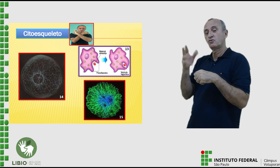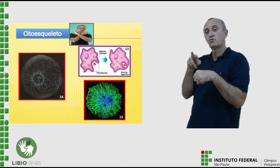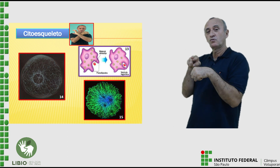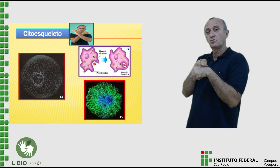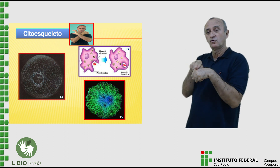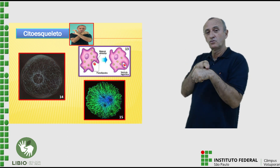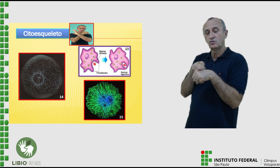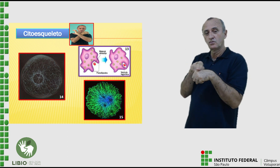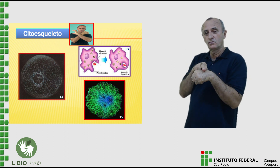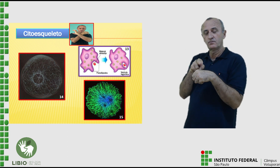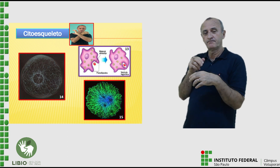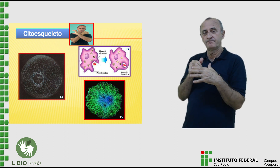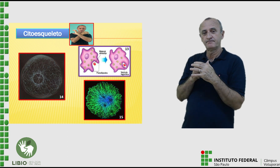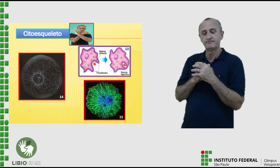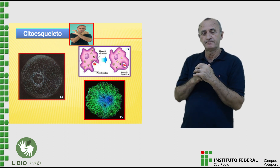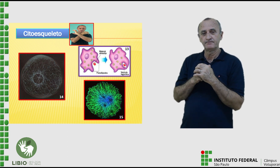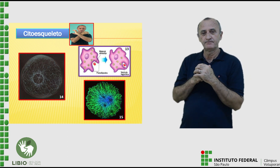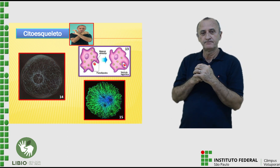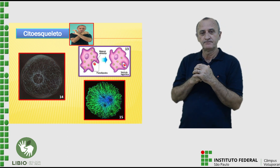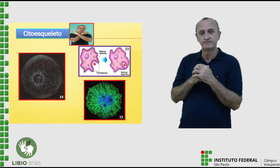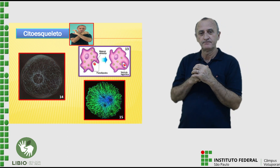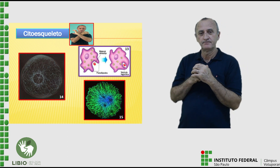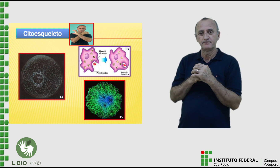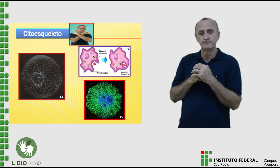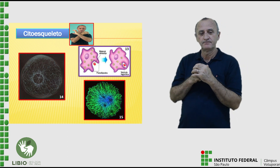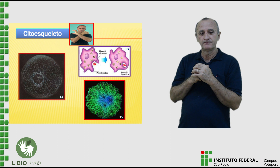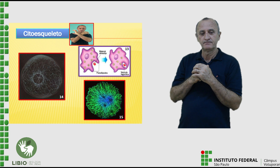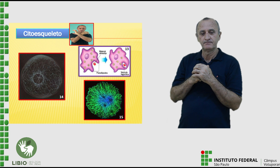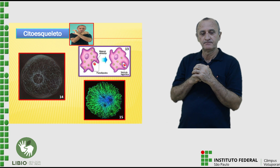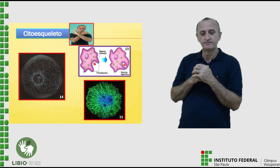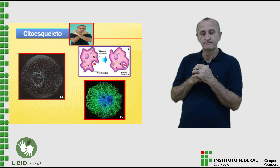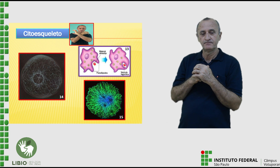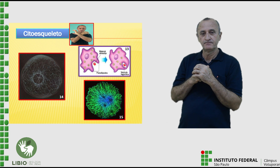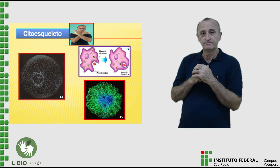pseudópodes. Veja no retângulo roxo.